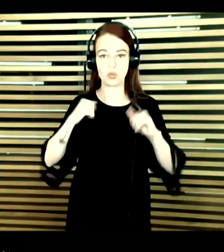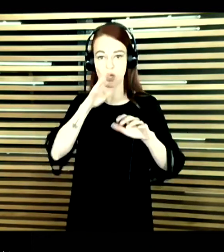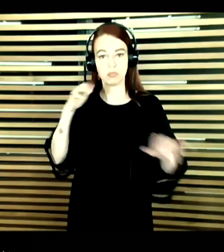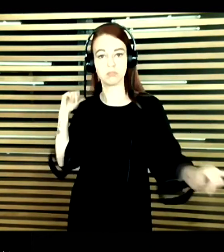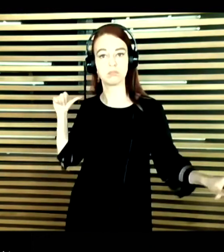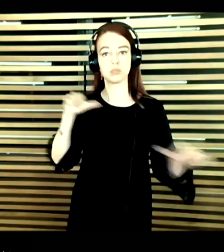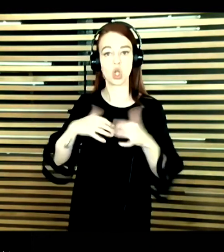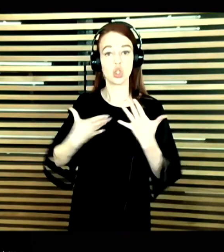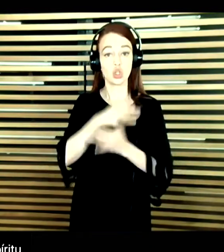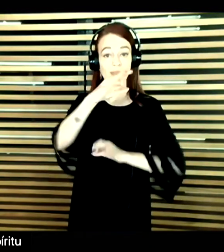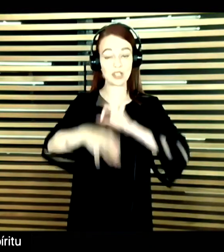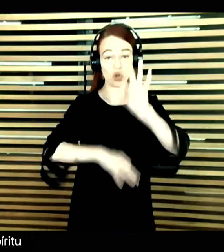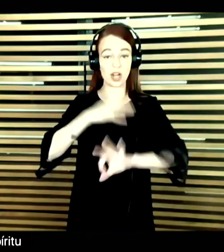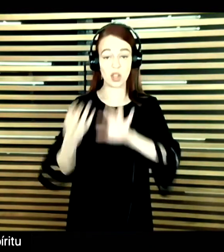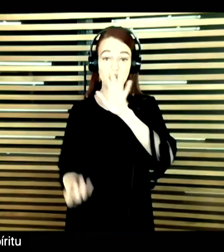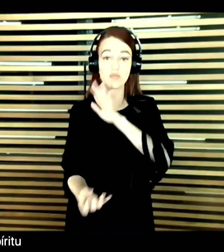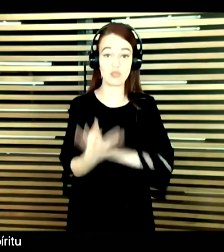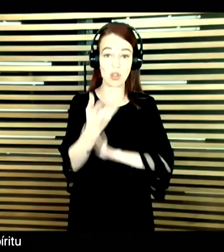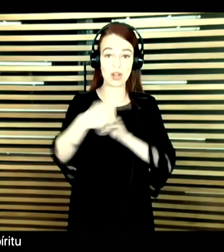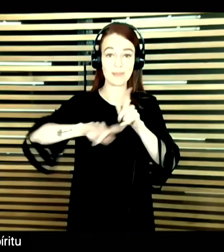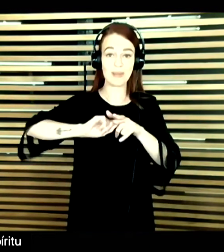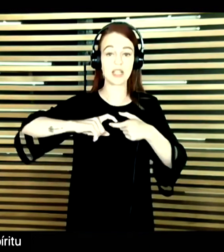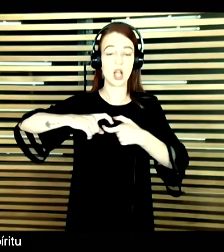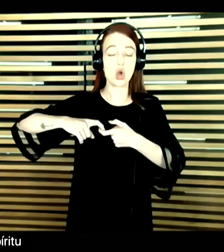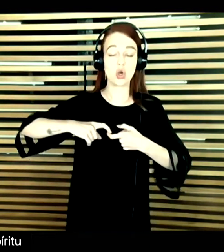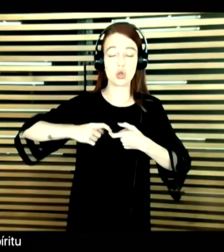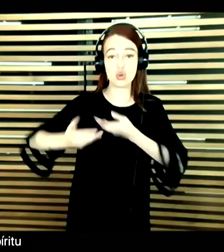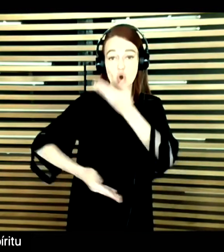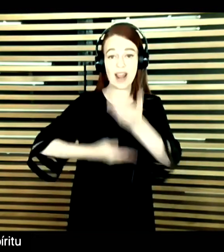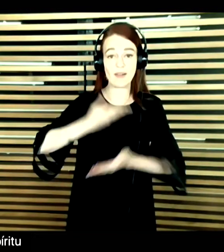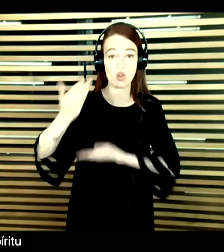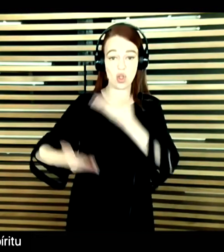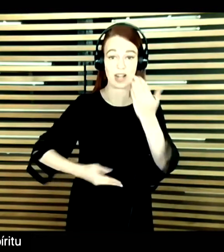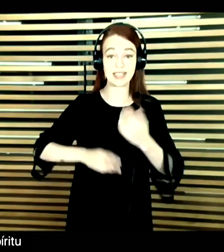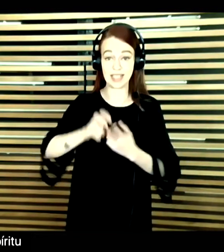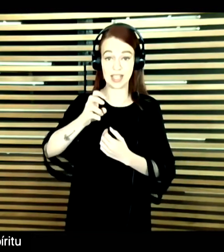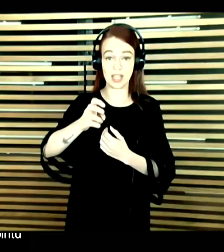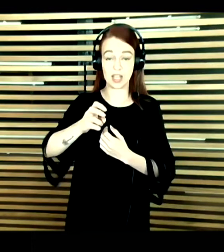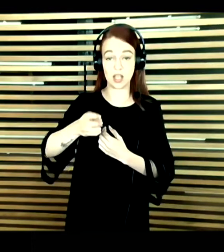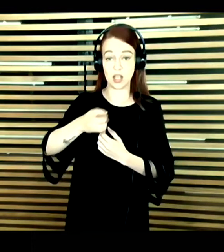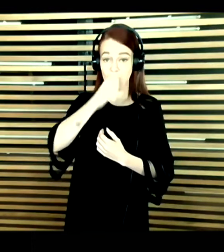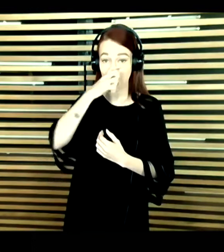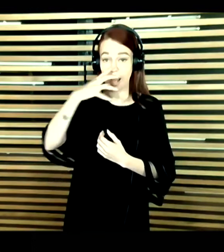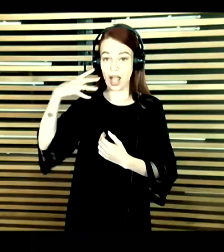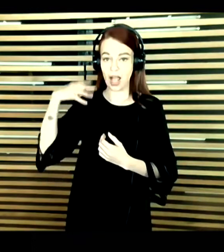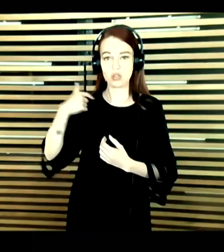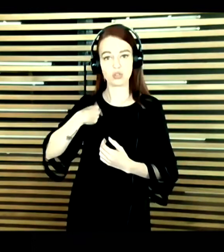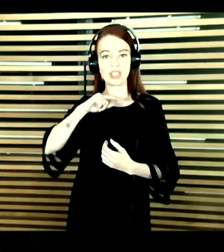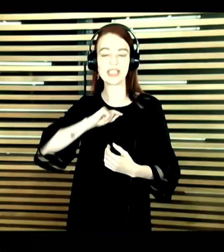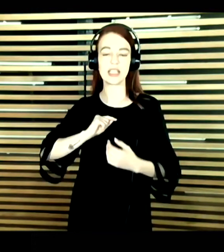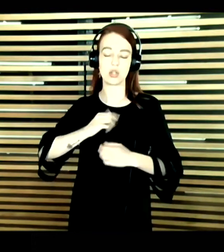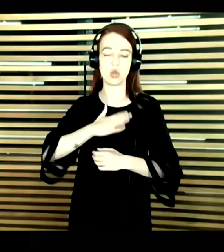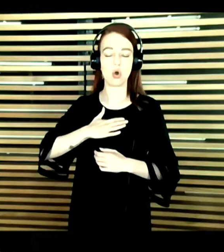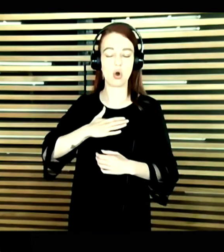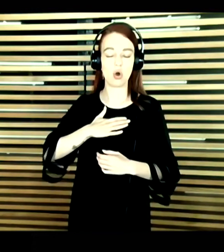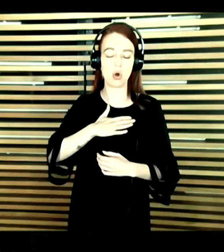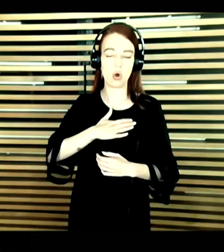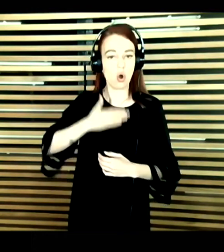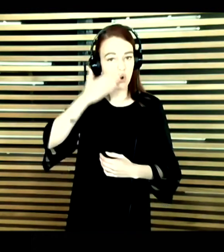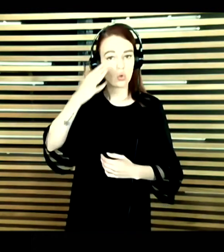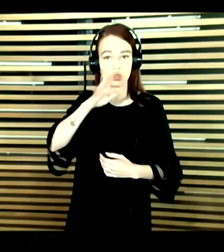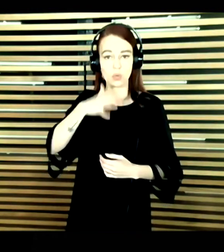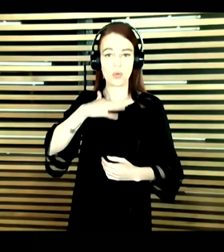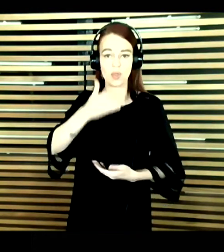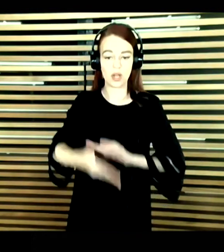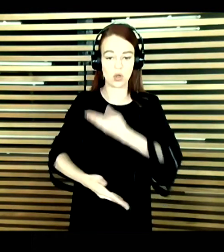las organizaciones fundadoras y colaboradoras de las distintas ediciones celebradas hasta el momento. El British Council, la